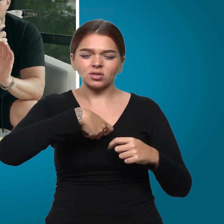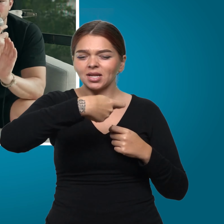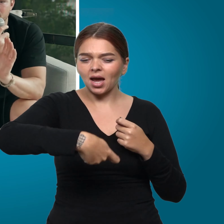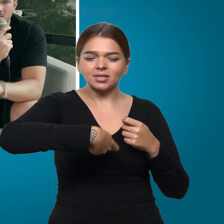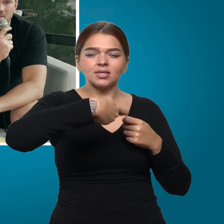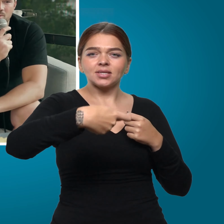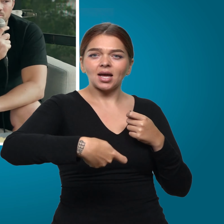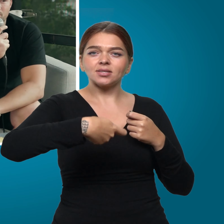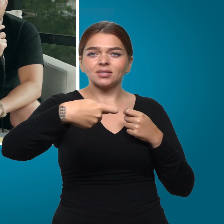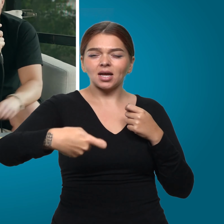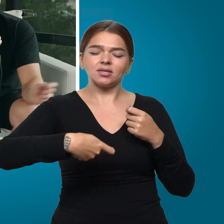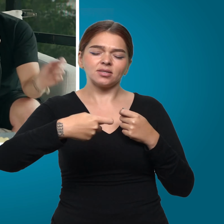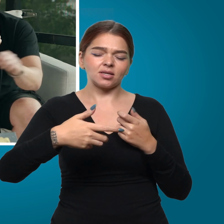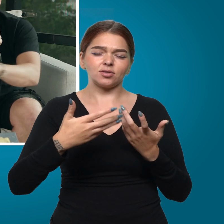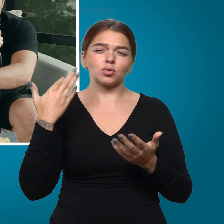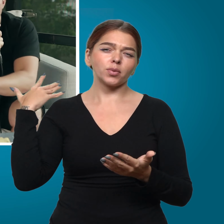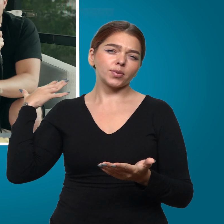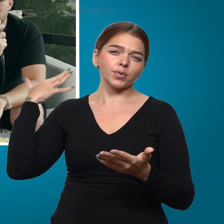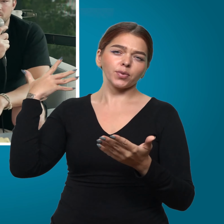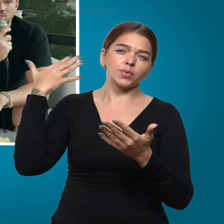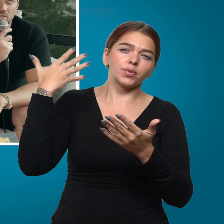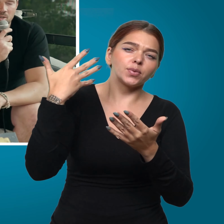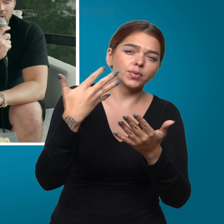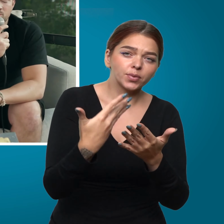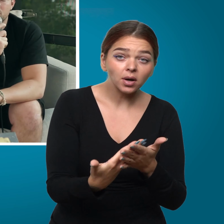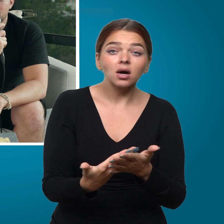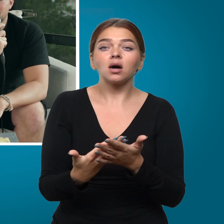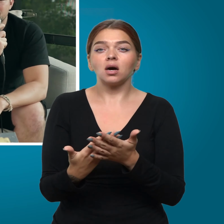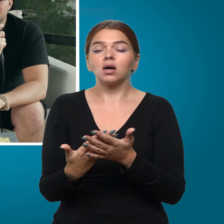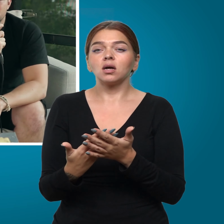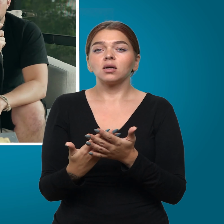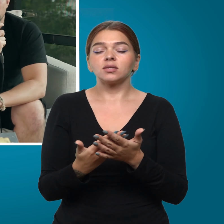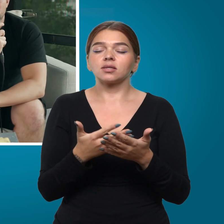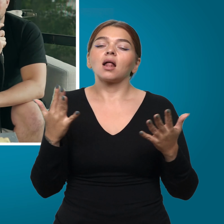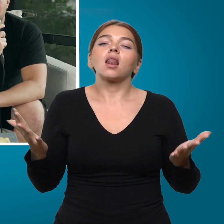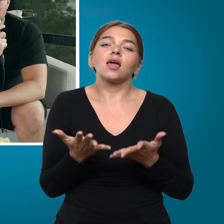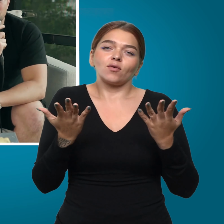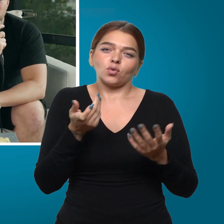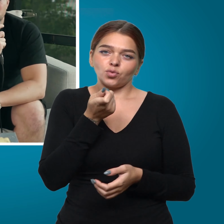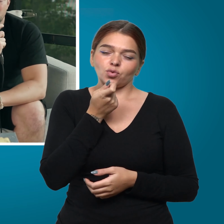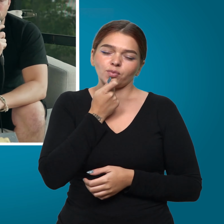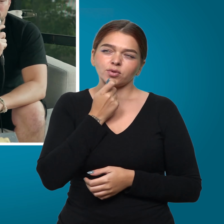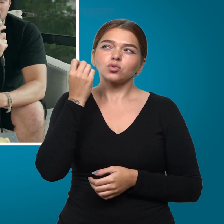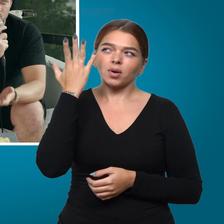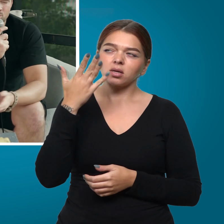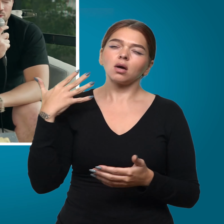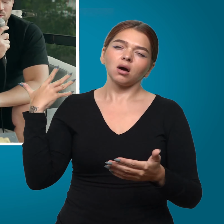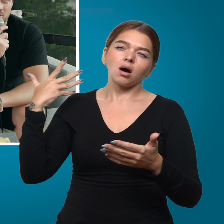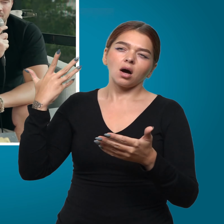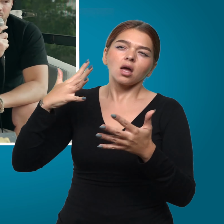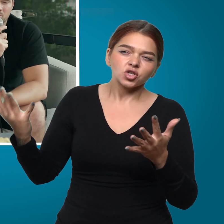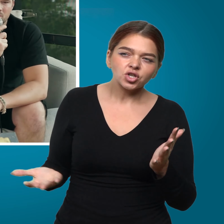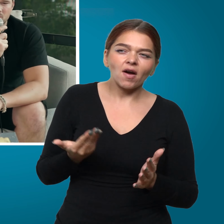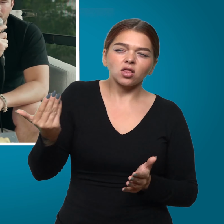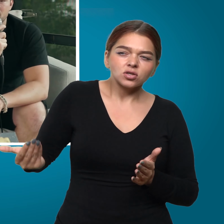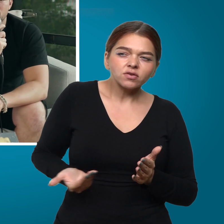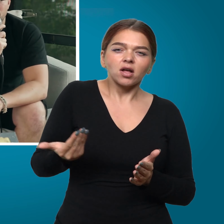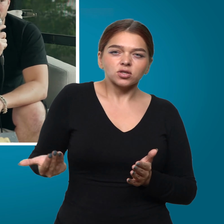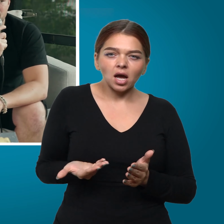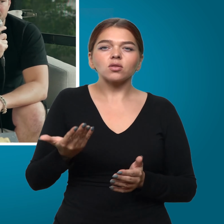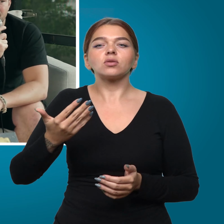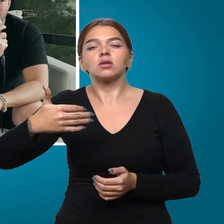nuo prieš minus 1000 kažkiek metų, tai tas biški pasidaro lengviau, kad jeigu tiek daug žmonių išgyveno, nu, tai